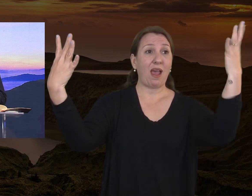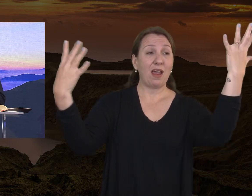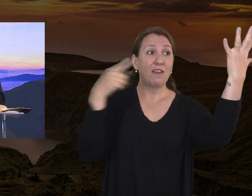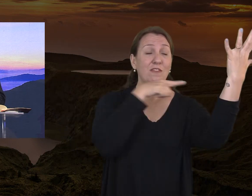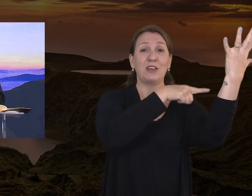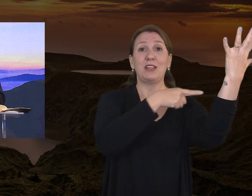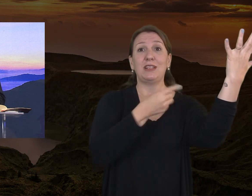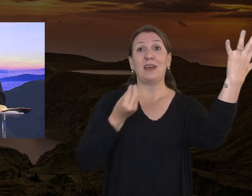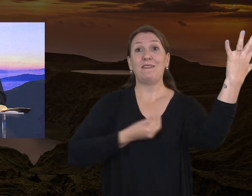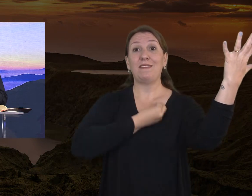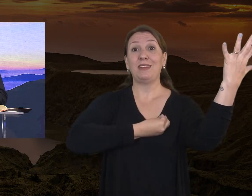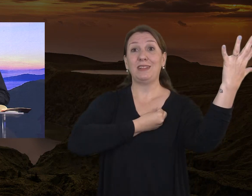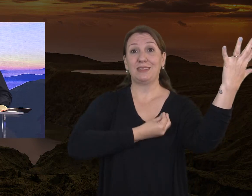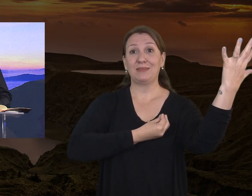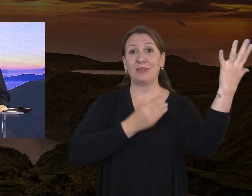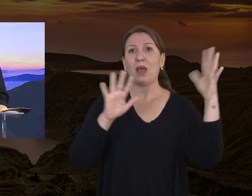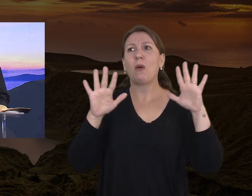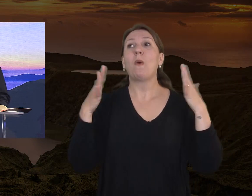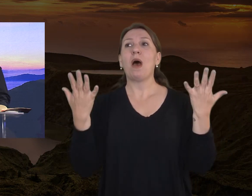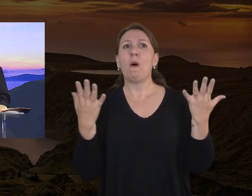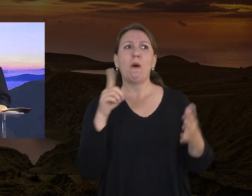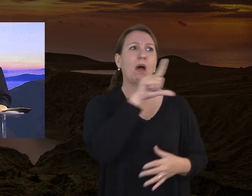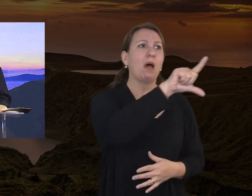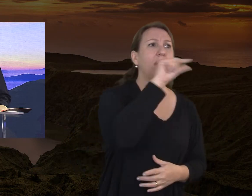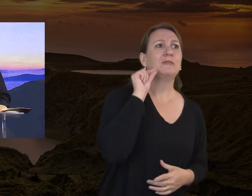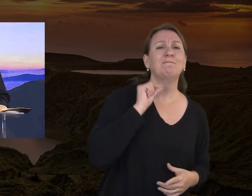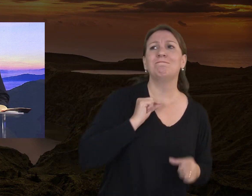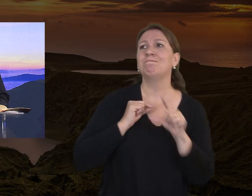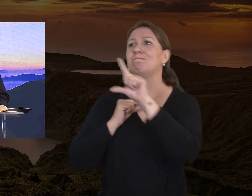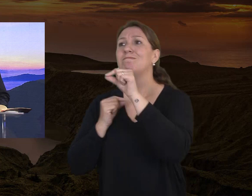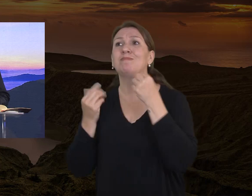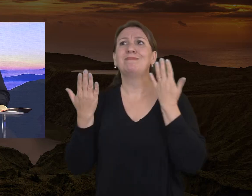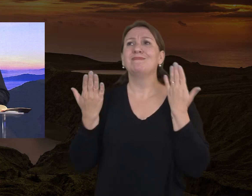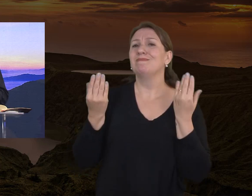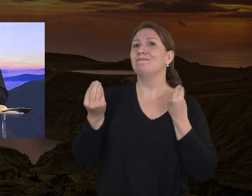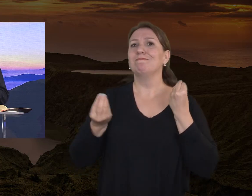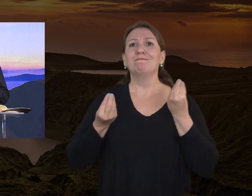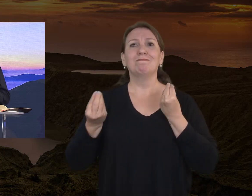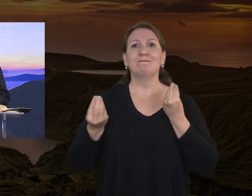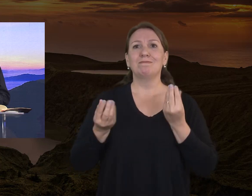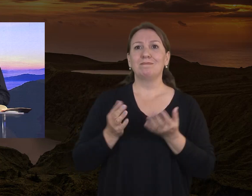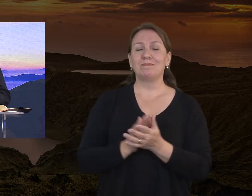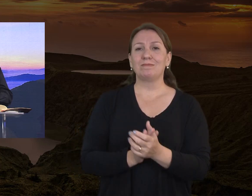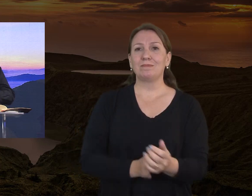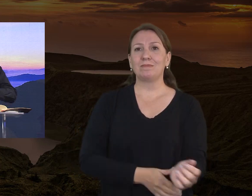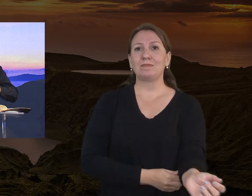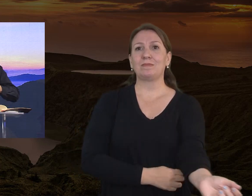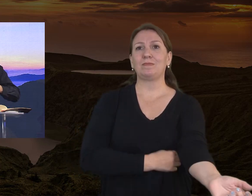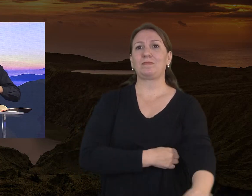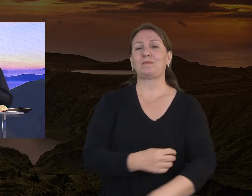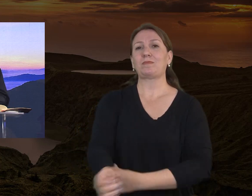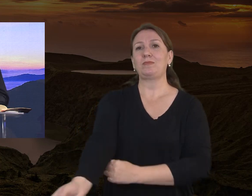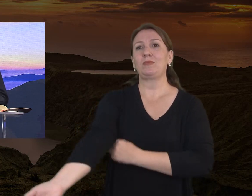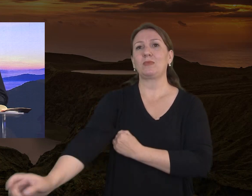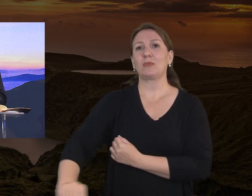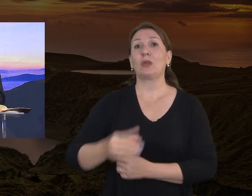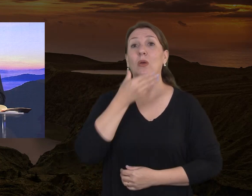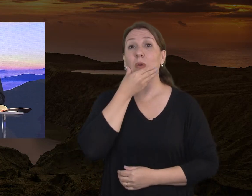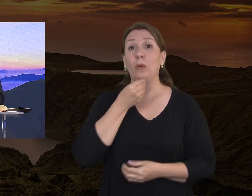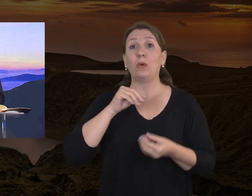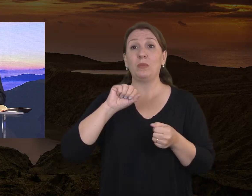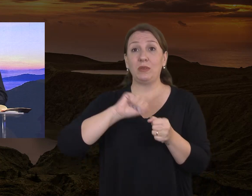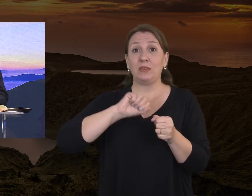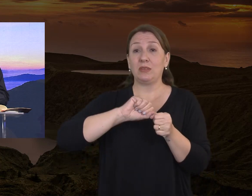com esse propósito que Deus criou o homem. Portanto, o homem foi criado conectado já